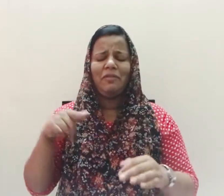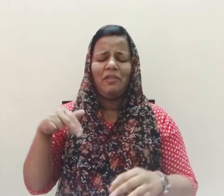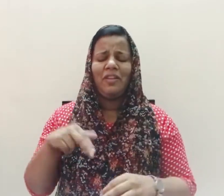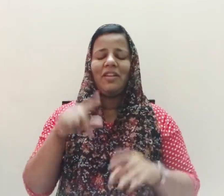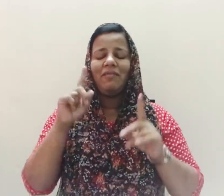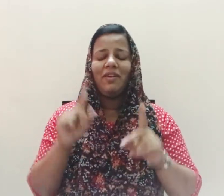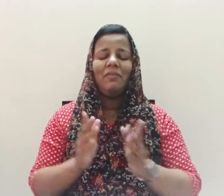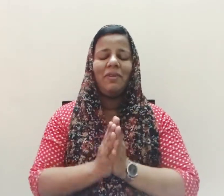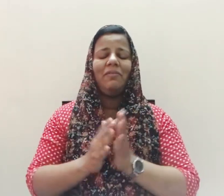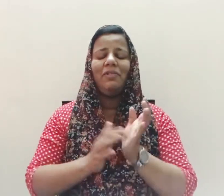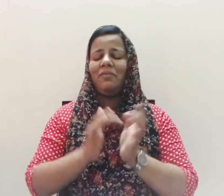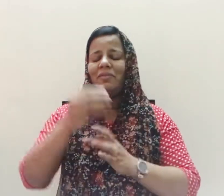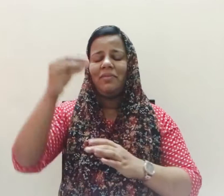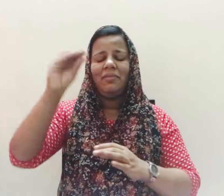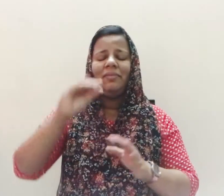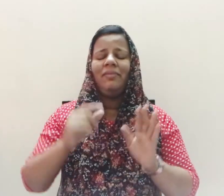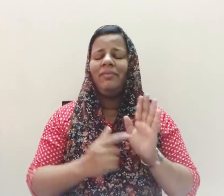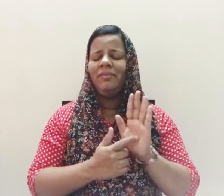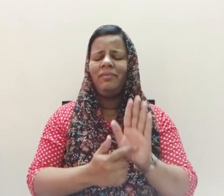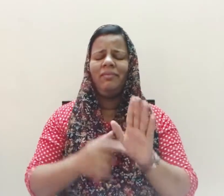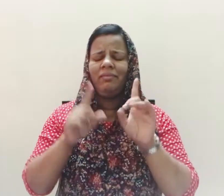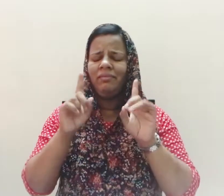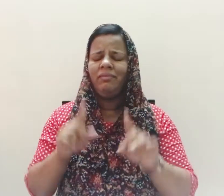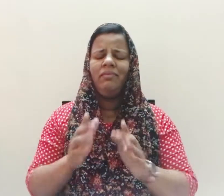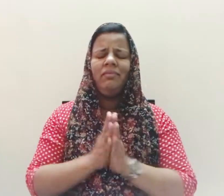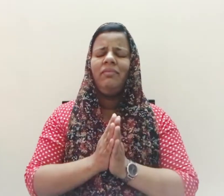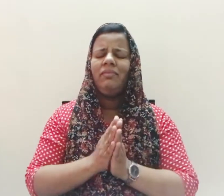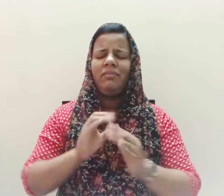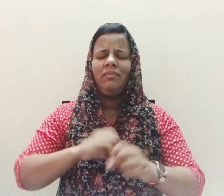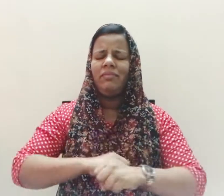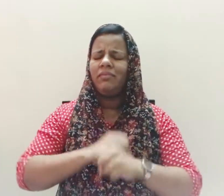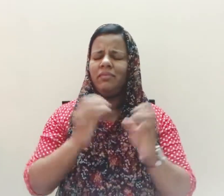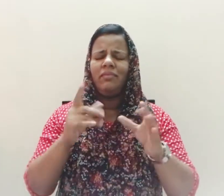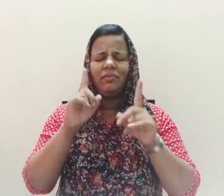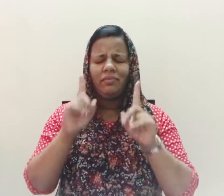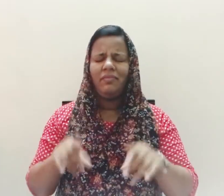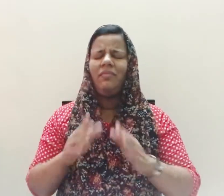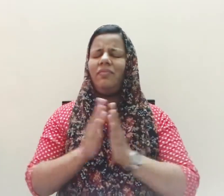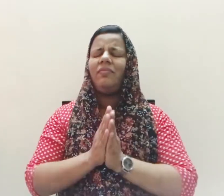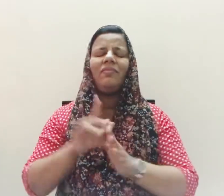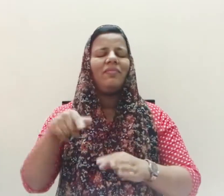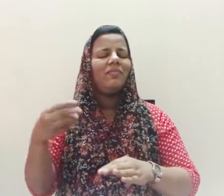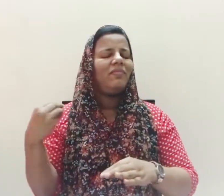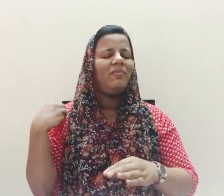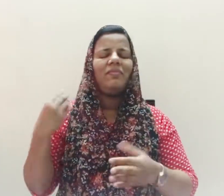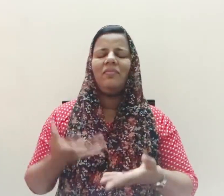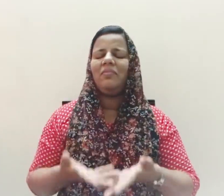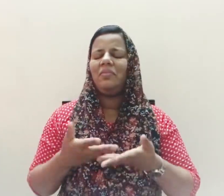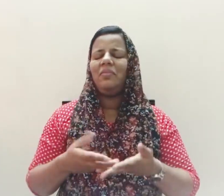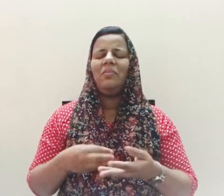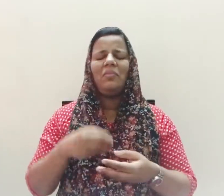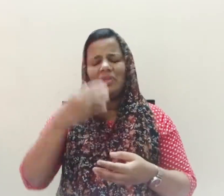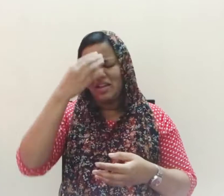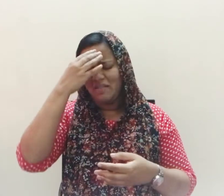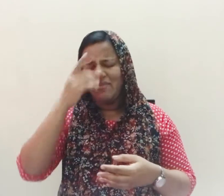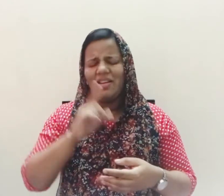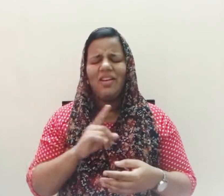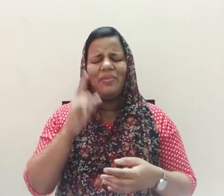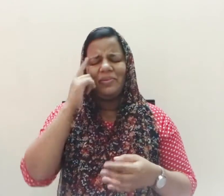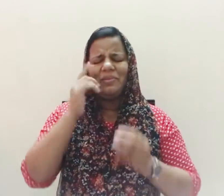കർത്താവെ, അങ്ങയുടെ കൃപ ആവരിക്കണമേ, അങ്ങ് അത്ഭുതം ചെയ്യണമേ. അതുപോലെ കർത്താവെ, മറ്റു ഭാരങ്ങളാൽ പ്രയാസങ്ങളാൽ കഴിയുന്നവരുണ്ടല്ലോ കർത്താവ്, അത്ഭുതകരമായ സൗഖ്യം